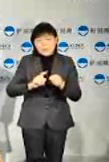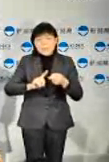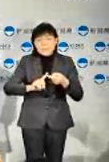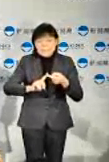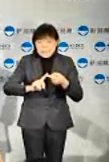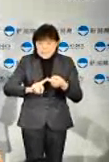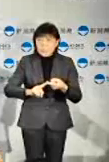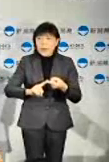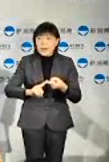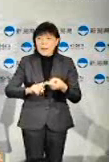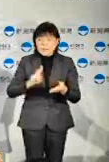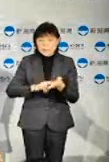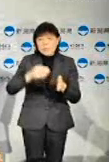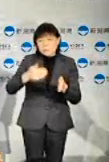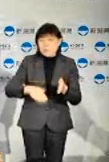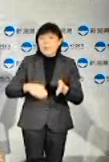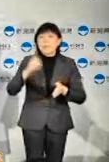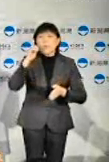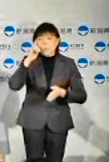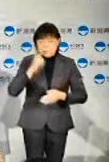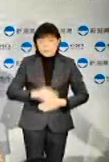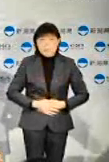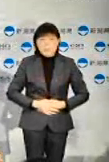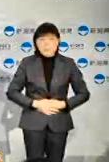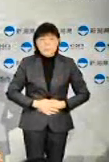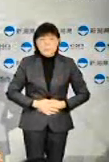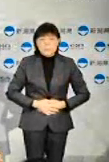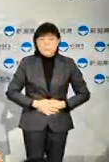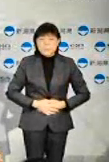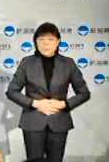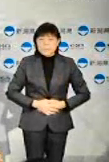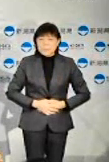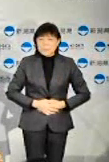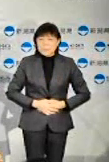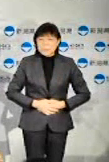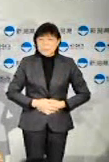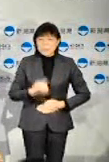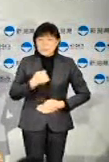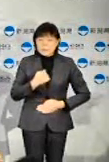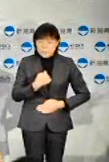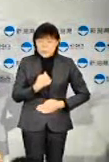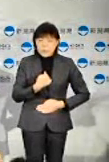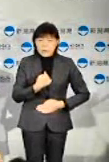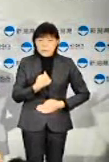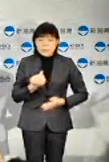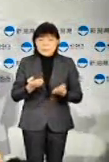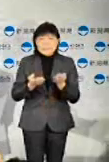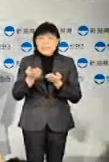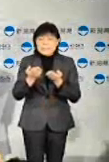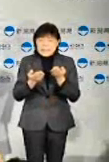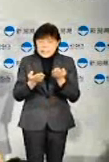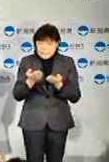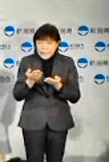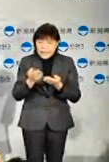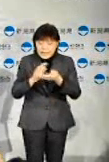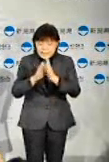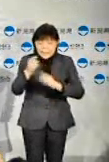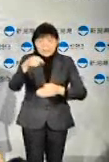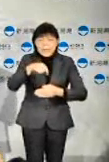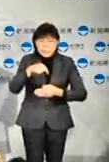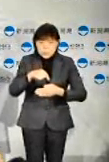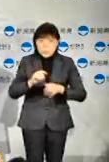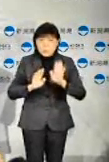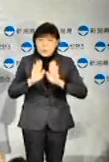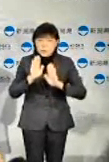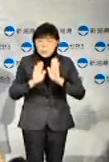考え方とかはこれからだと思いますけれども、私自身は実は新潟では、新潟県内の事